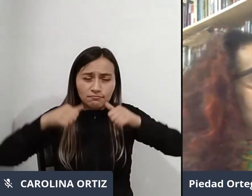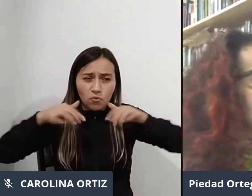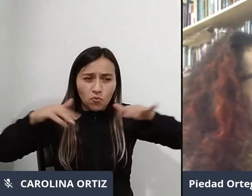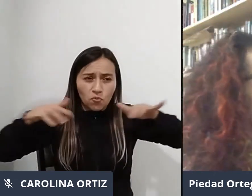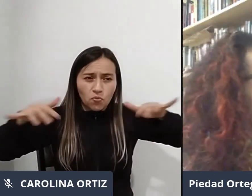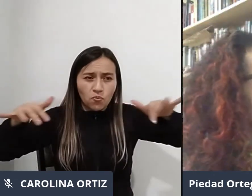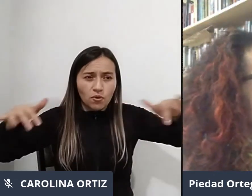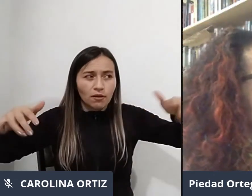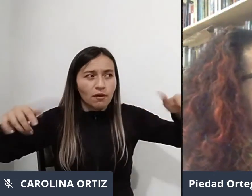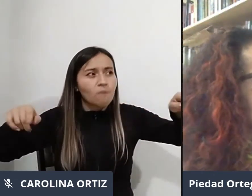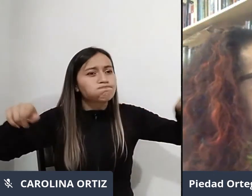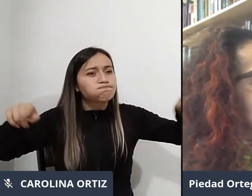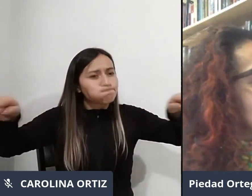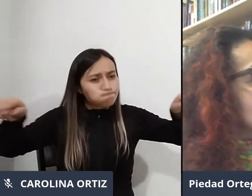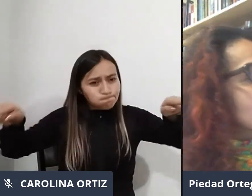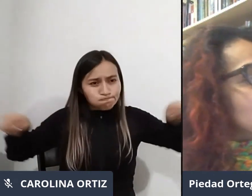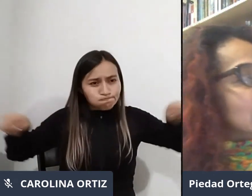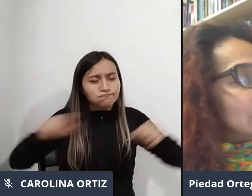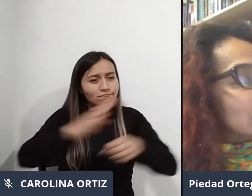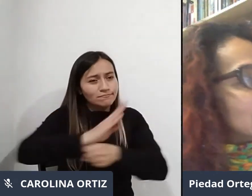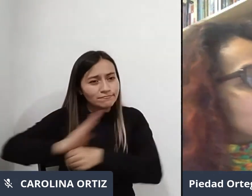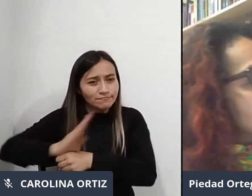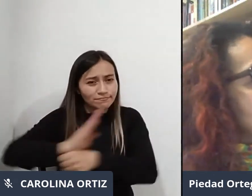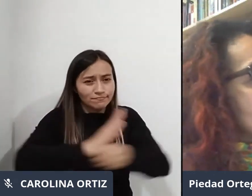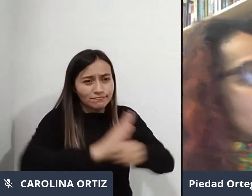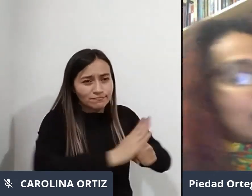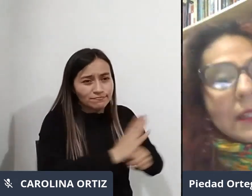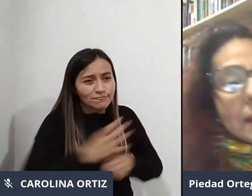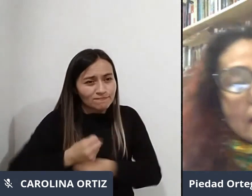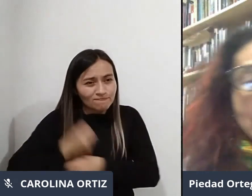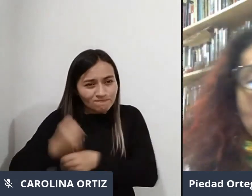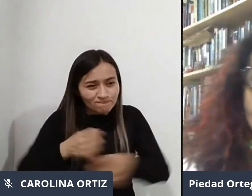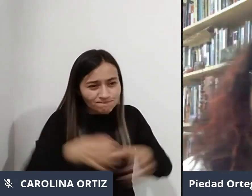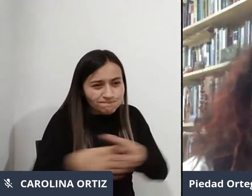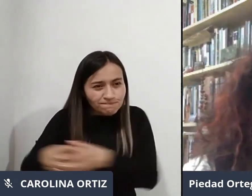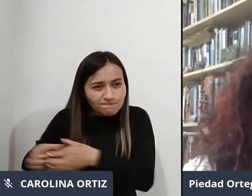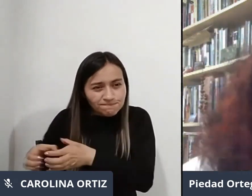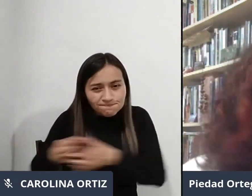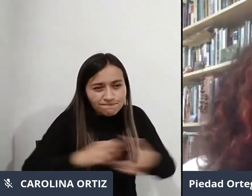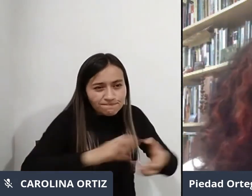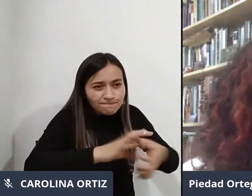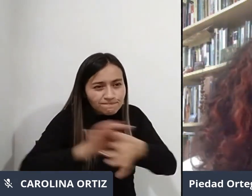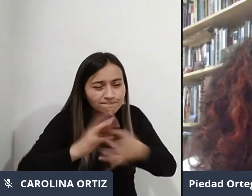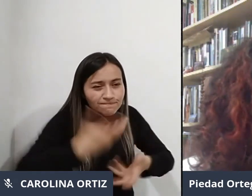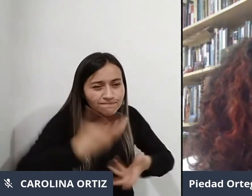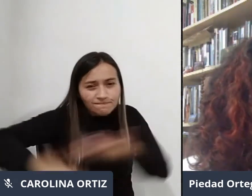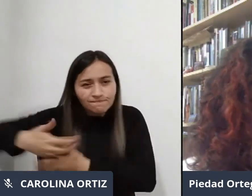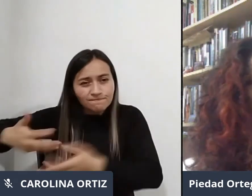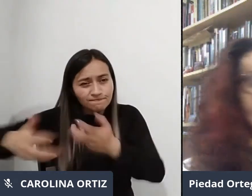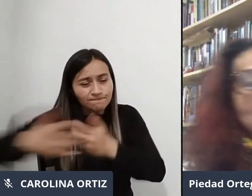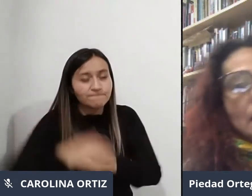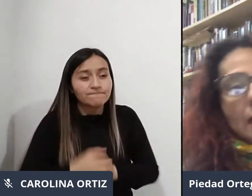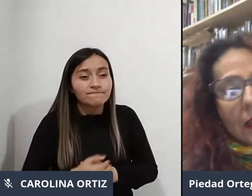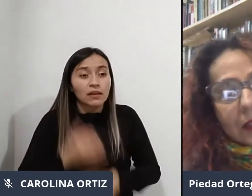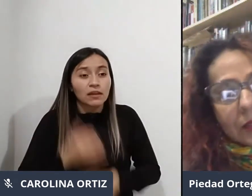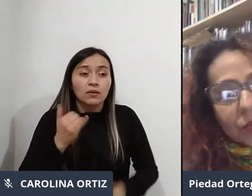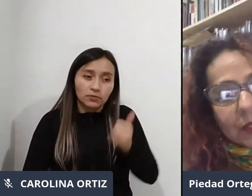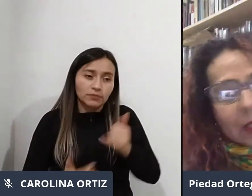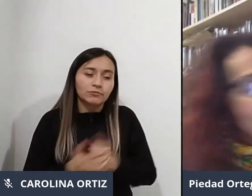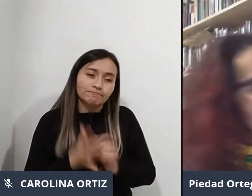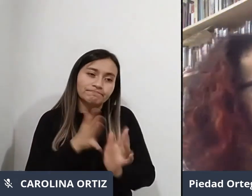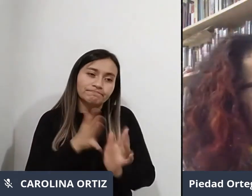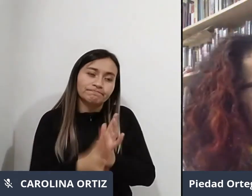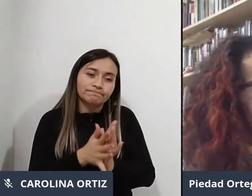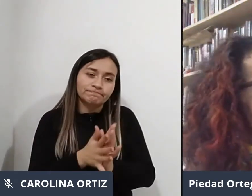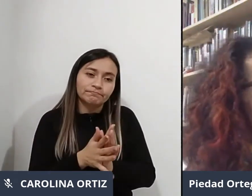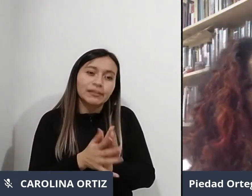por eso permítanme entonces decirles que necesitamos construir la confianza en las luchas